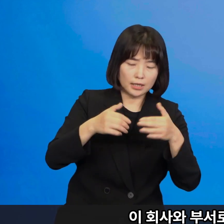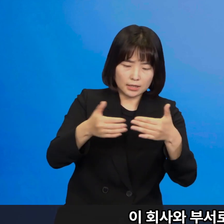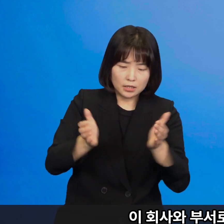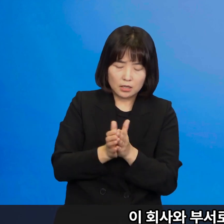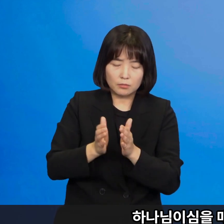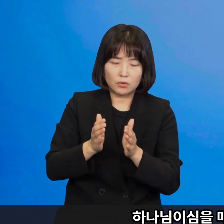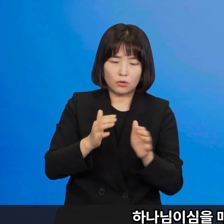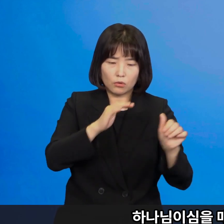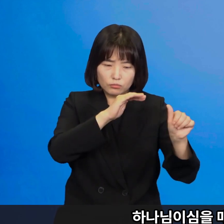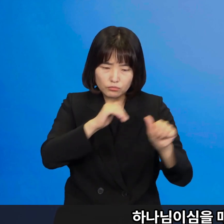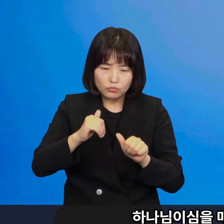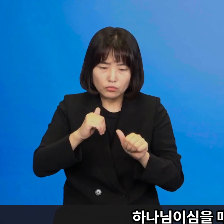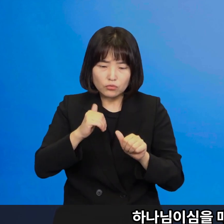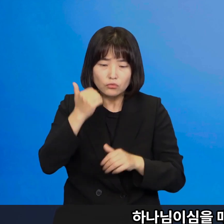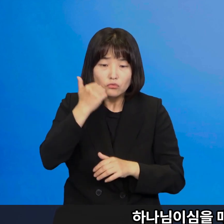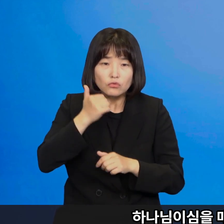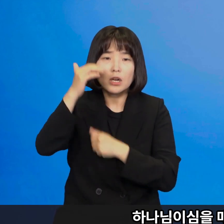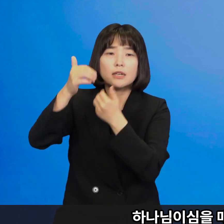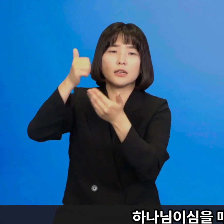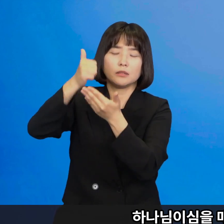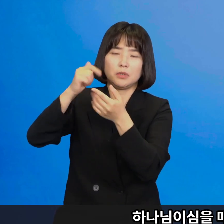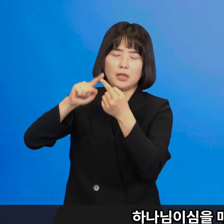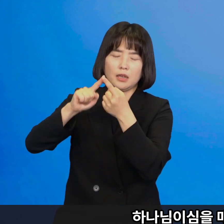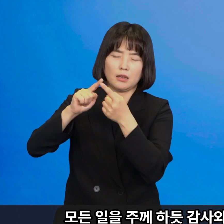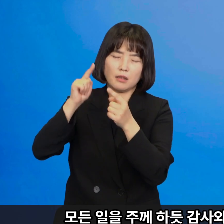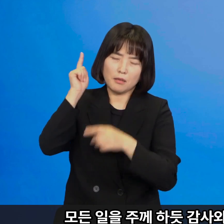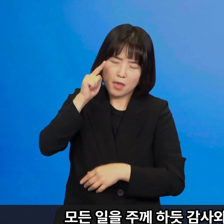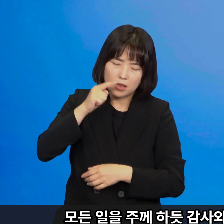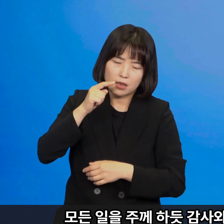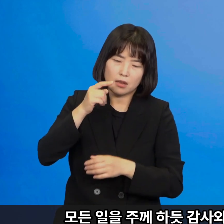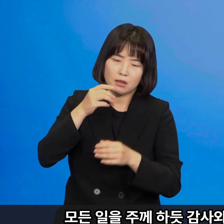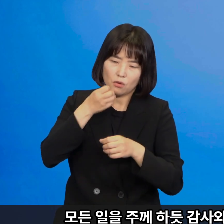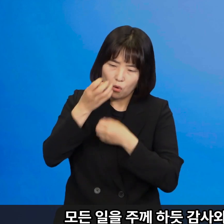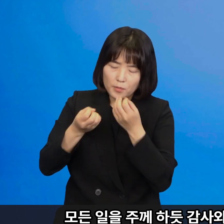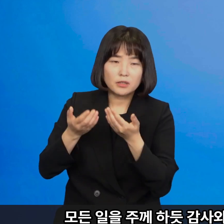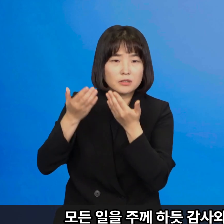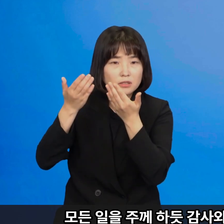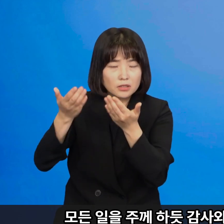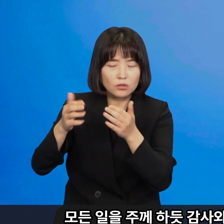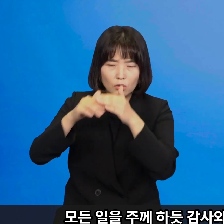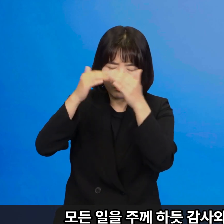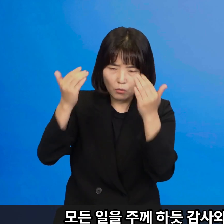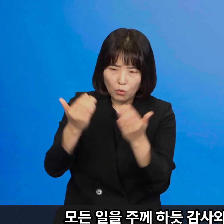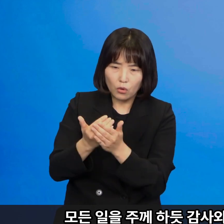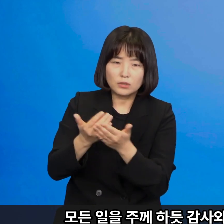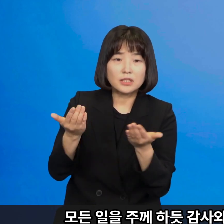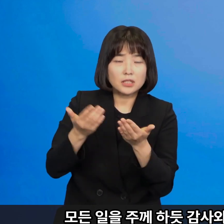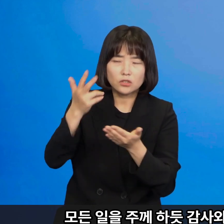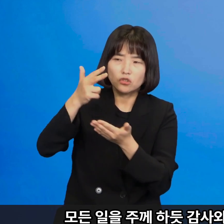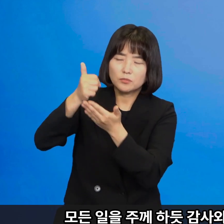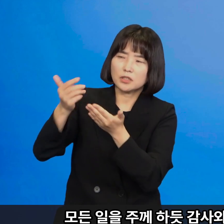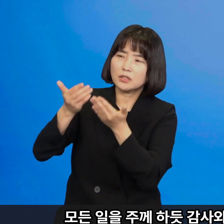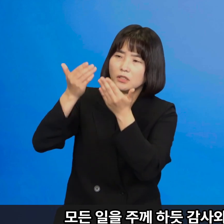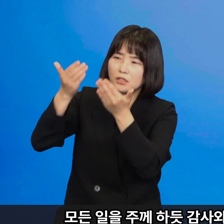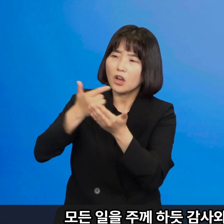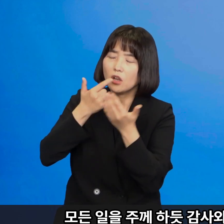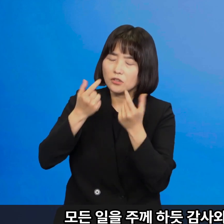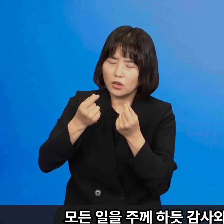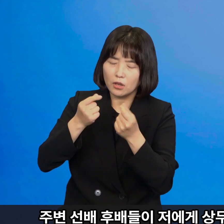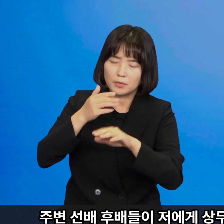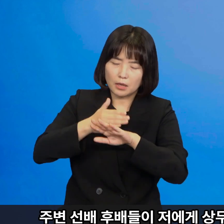부르신 분도 하나님이심을 매일 아침 고백하며 모든 일을 주께 하듯 감사와 순종으로 감당하고